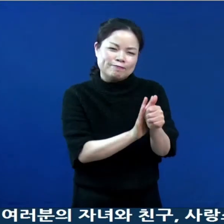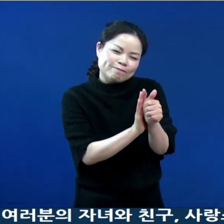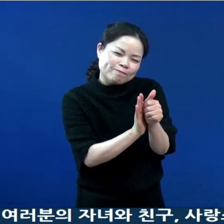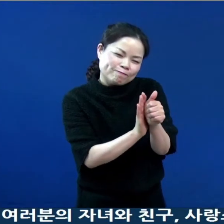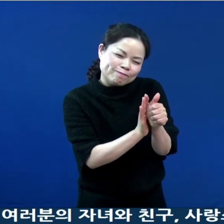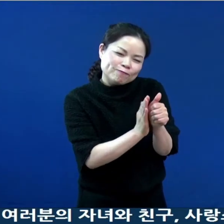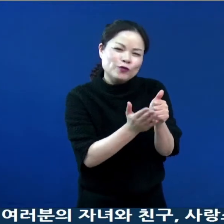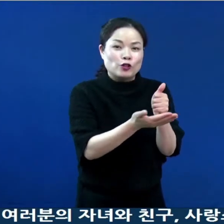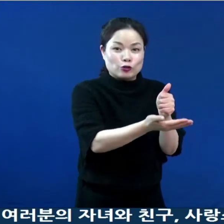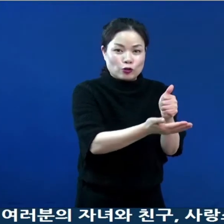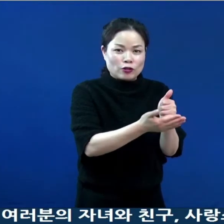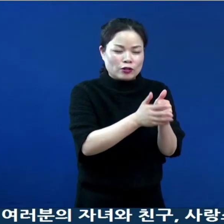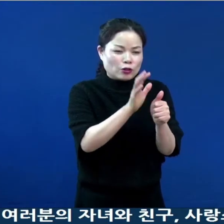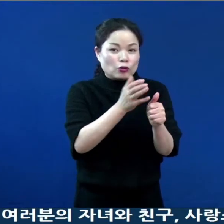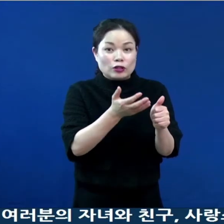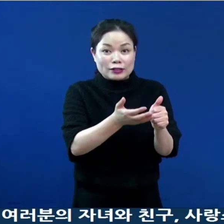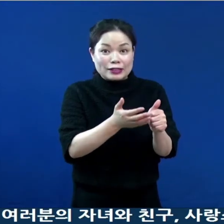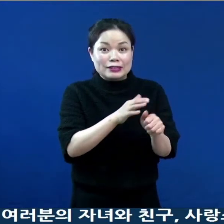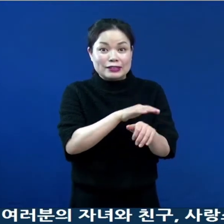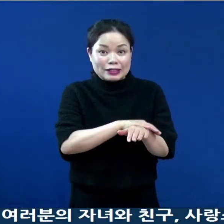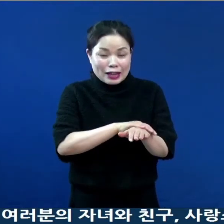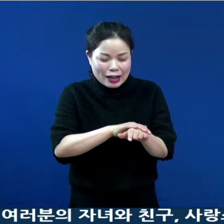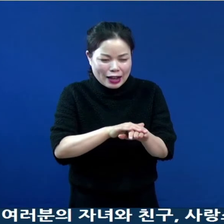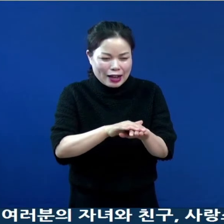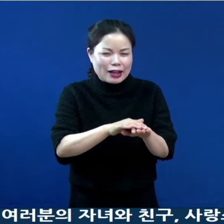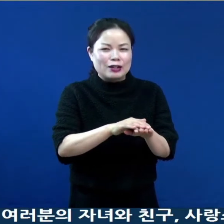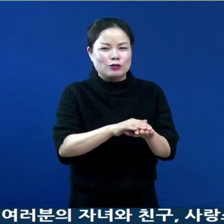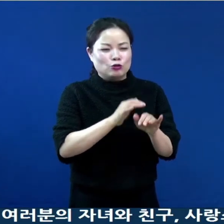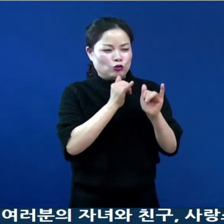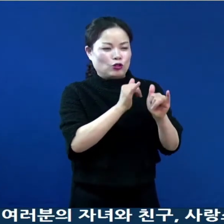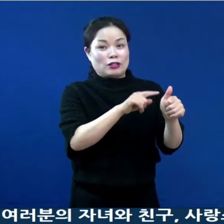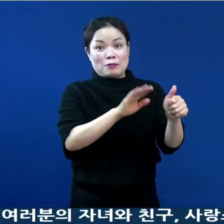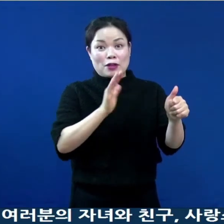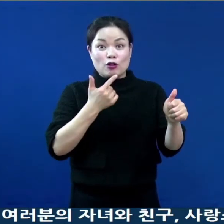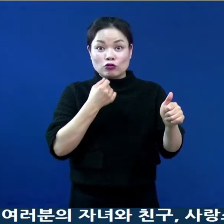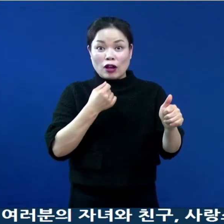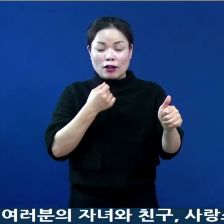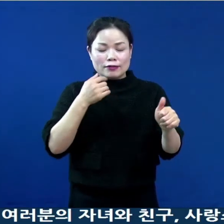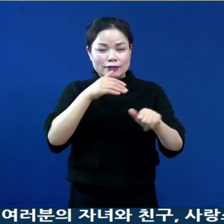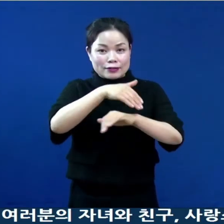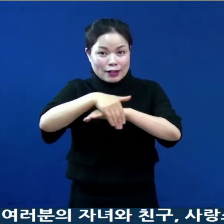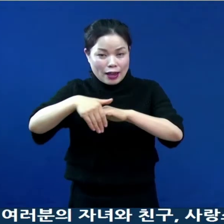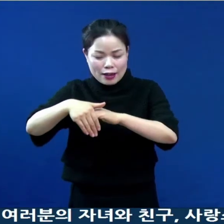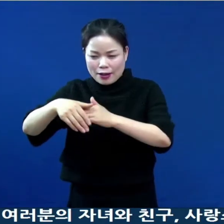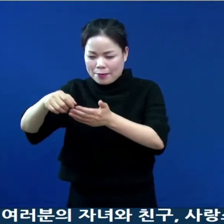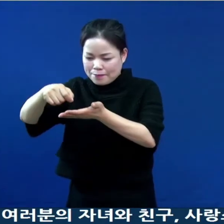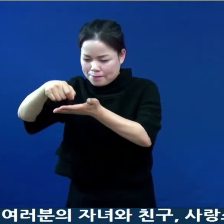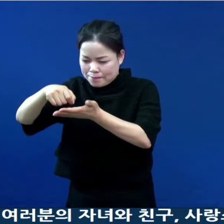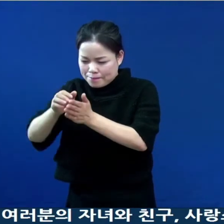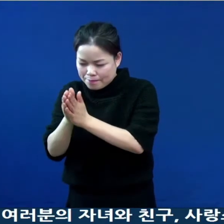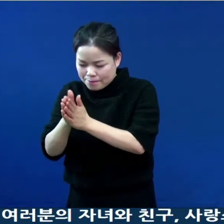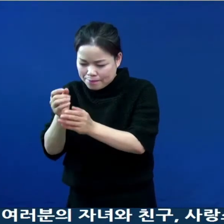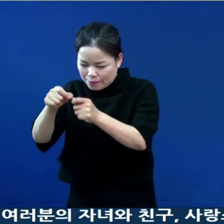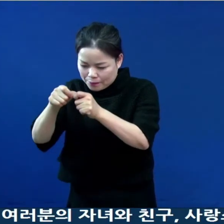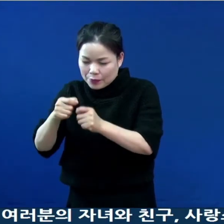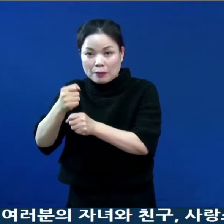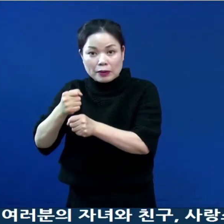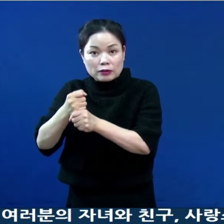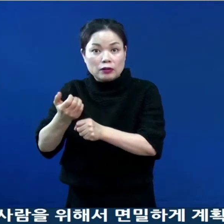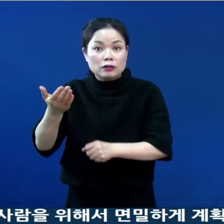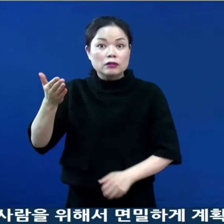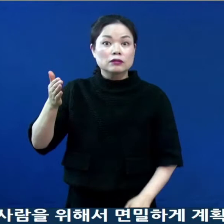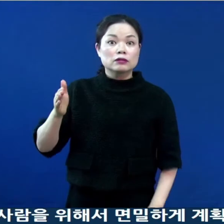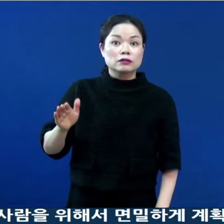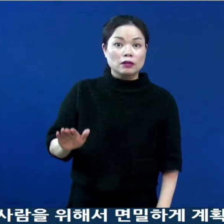보듬어주고, 또 이렇게 혼내주고, 그러면서 잘 다듬으면 정말 훌륭한 사람이 되겠구나 하고 계획서를 딱 세웠습니다.